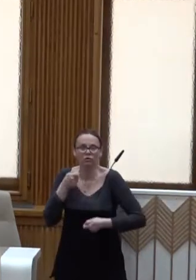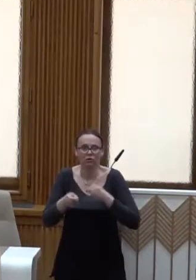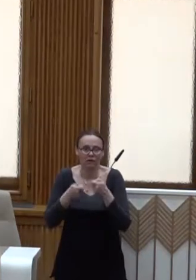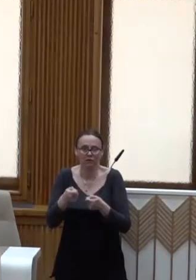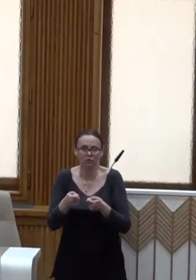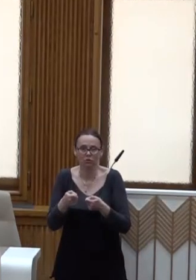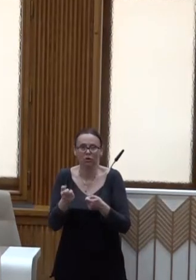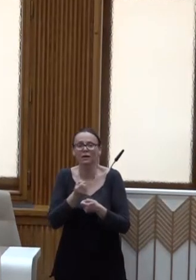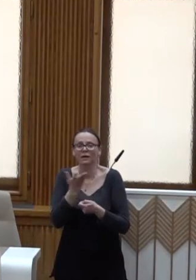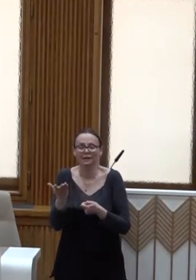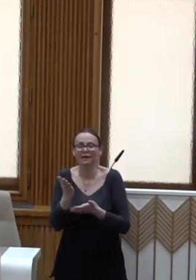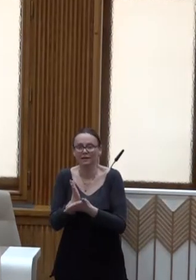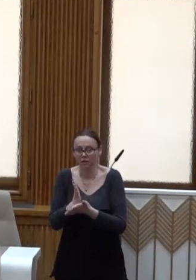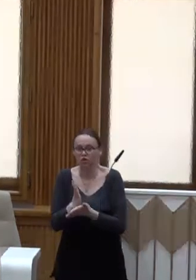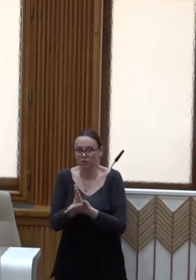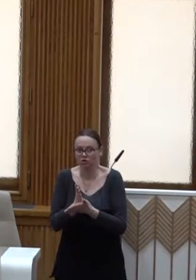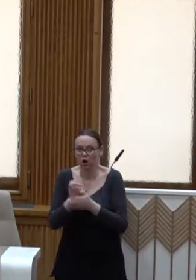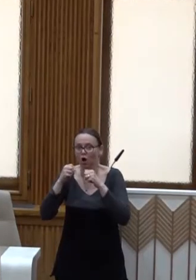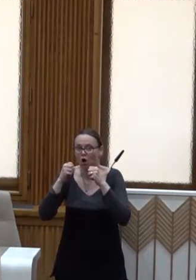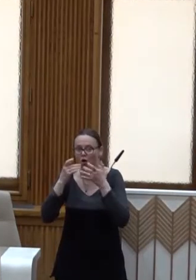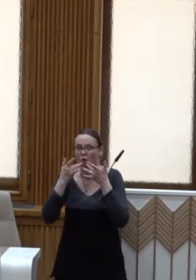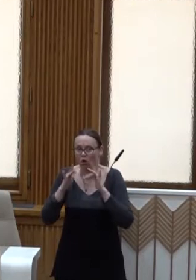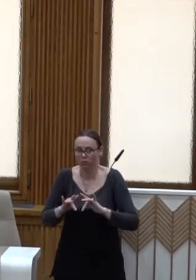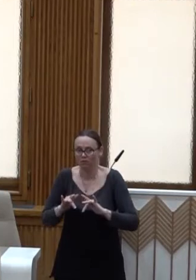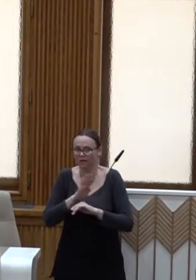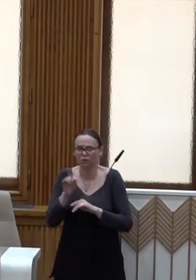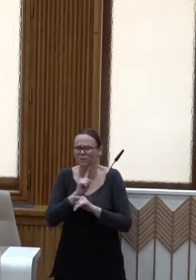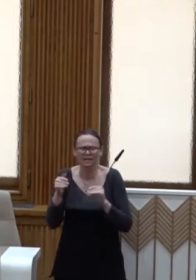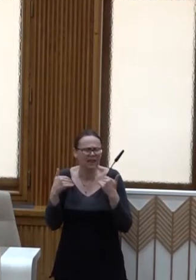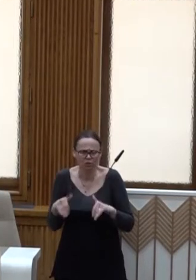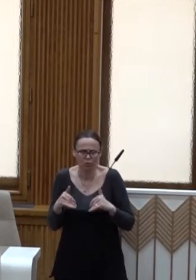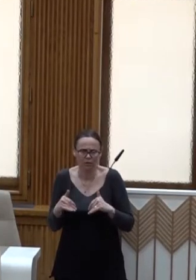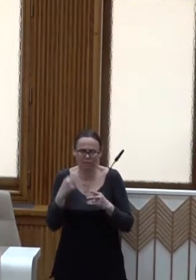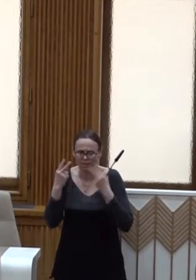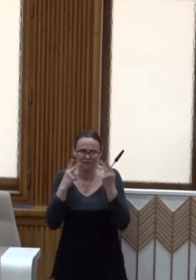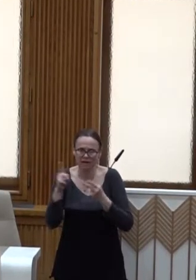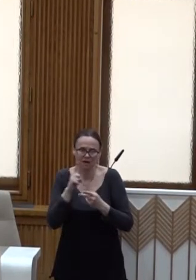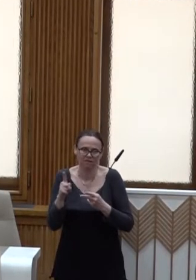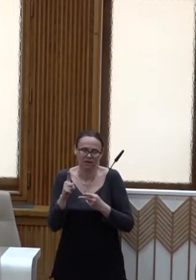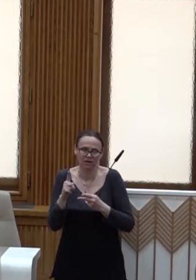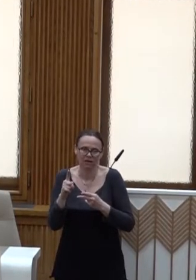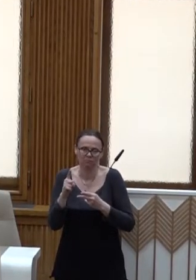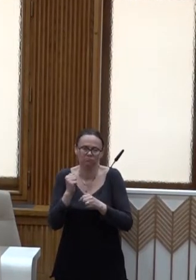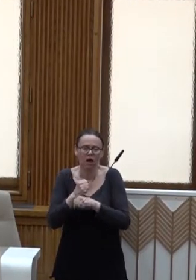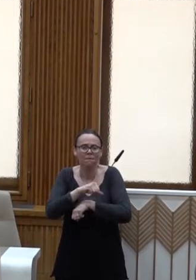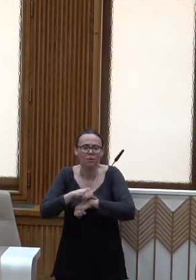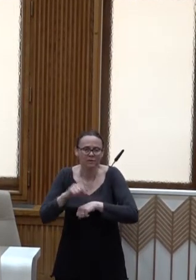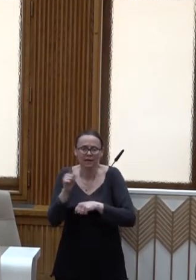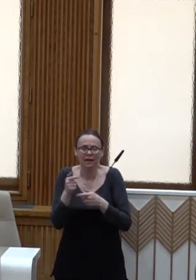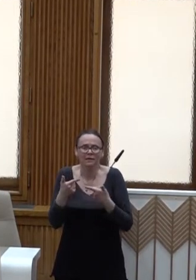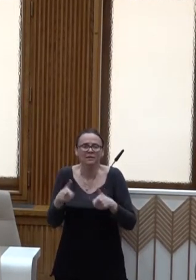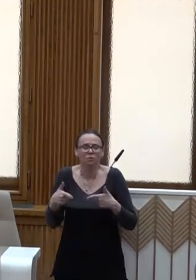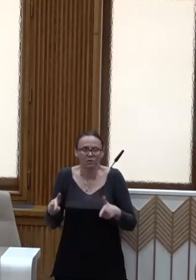ne, nekatere so se že, odpovedati vse nenujne preiskave in posege in sprostiti čim več kapacitet